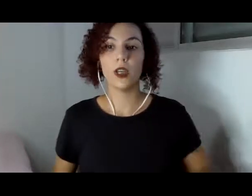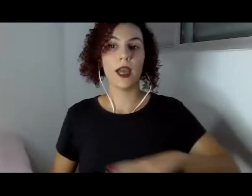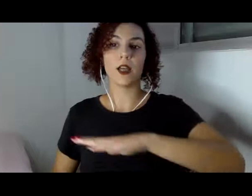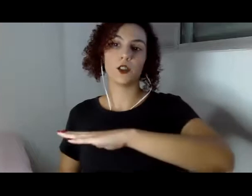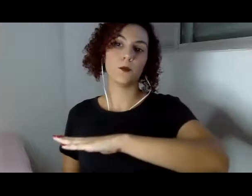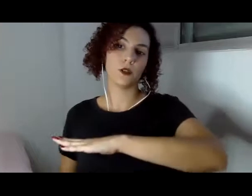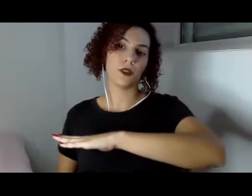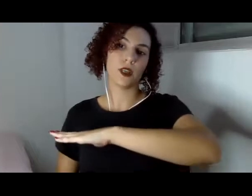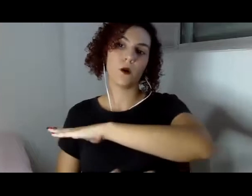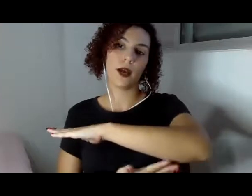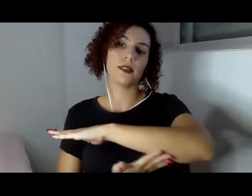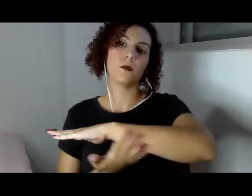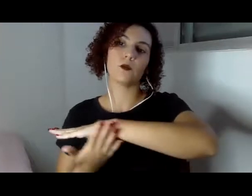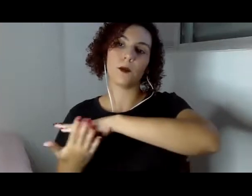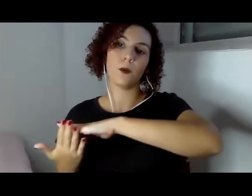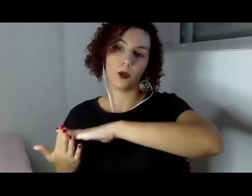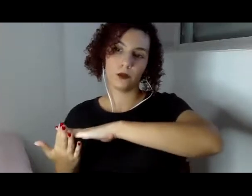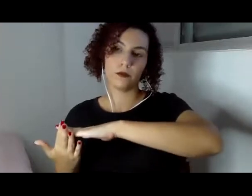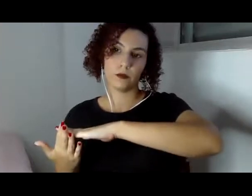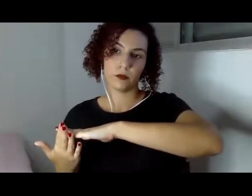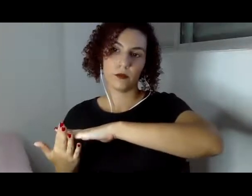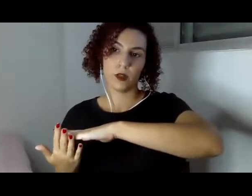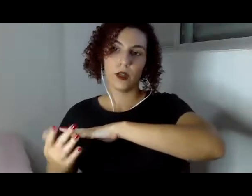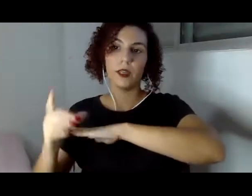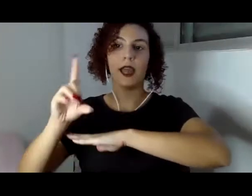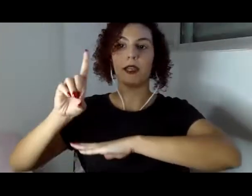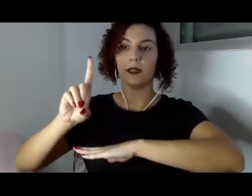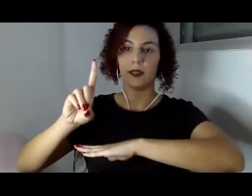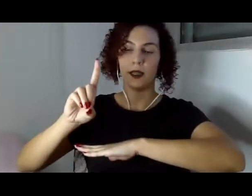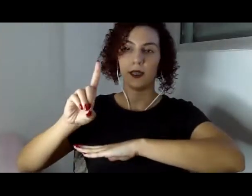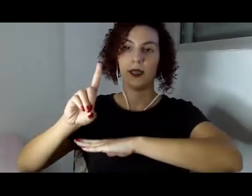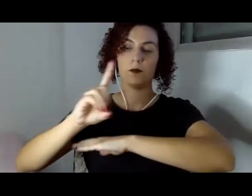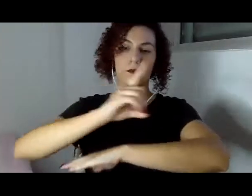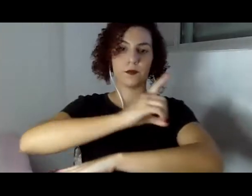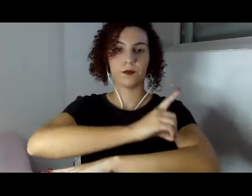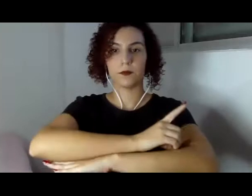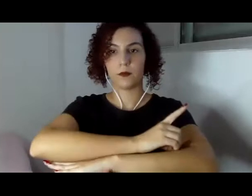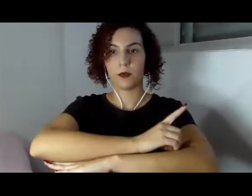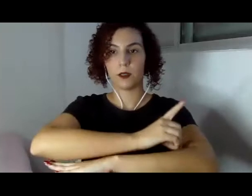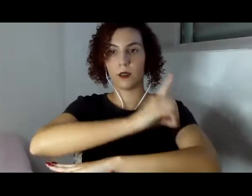O dia a gente pode fazer com essa mão de apoio e a letra D aqui,